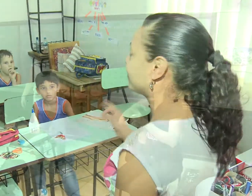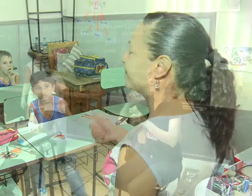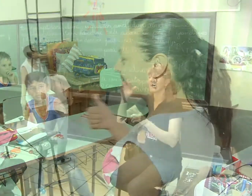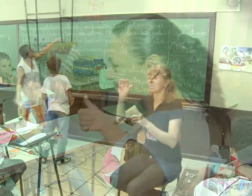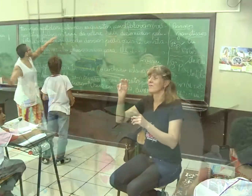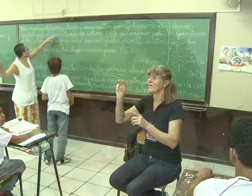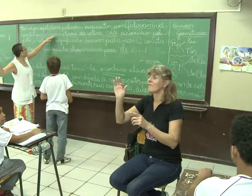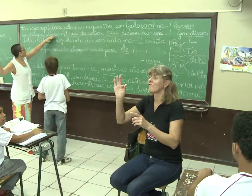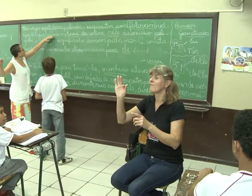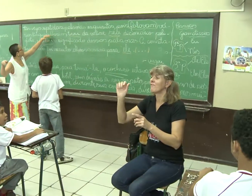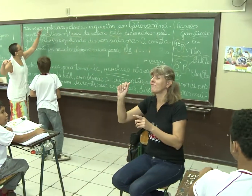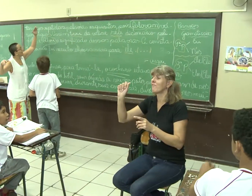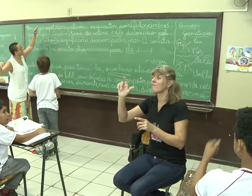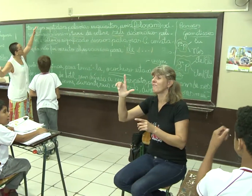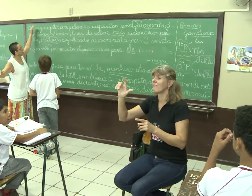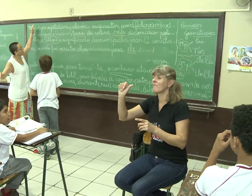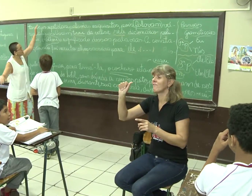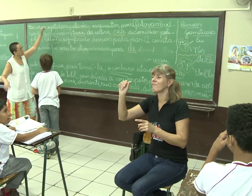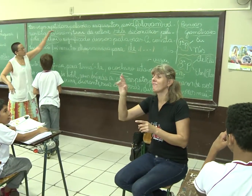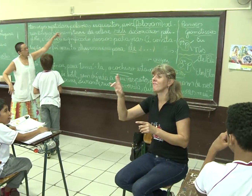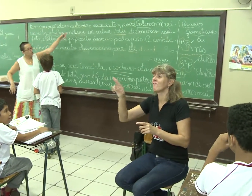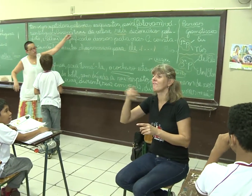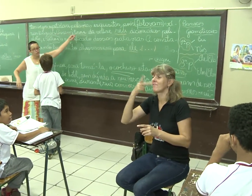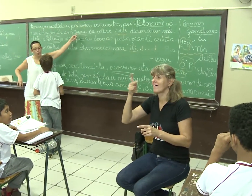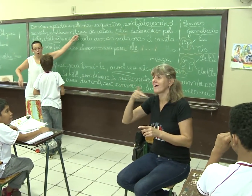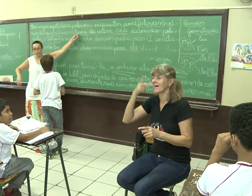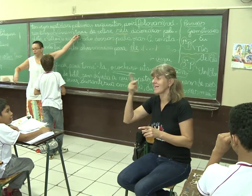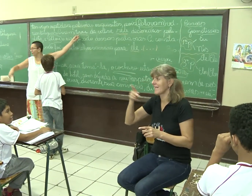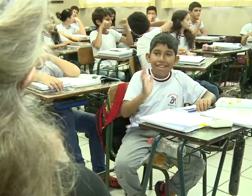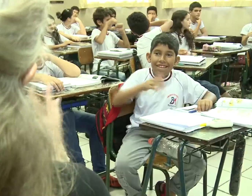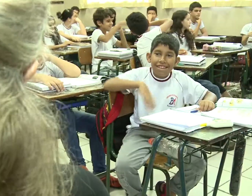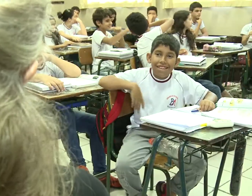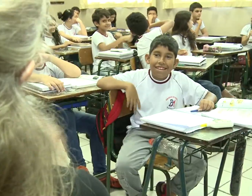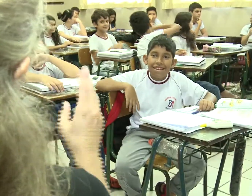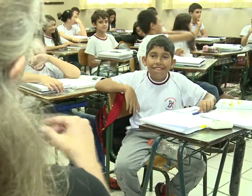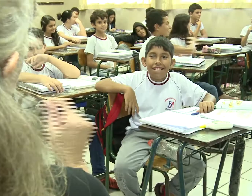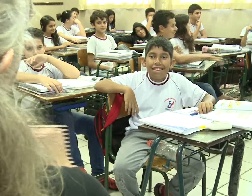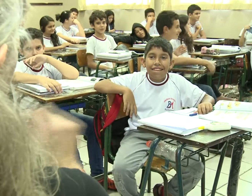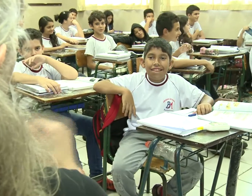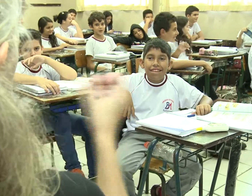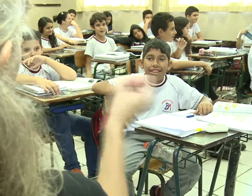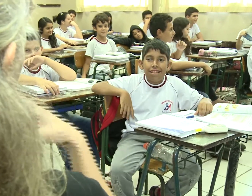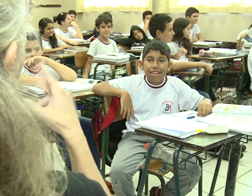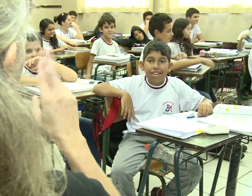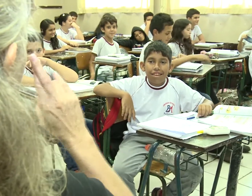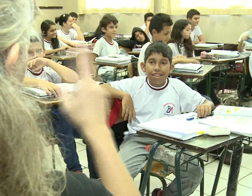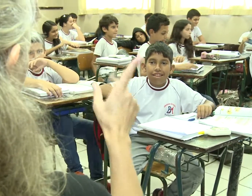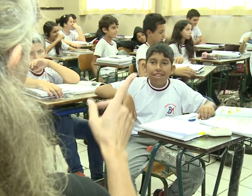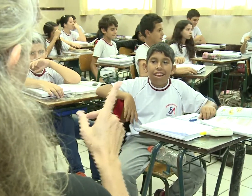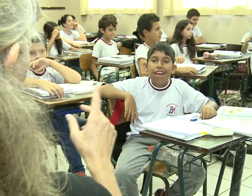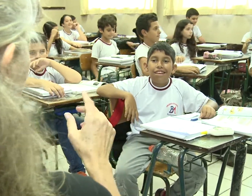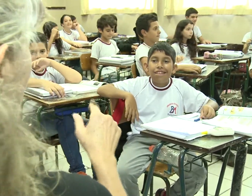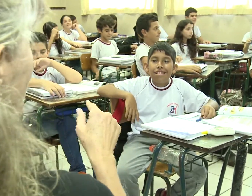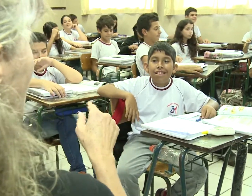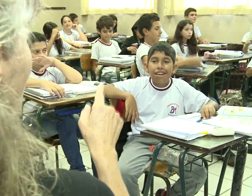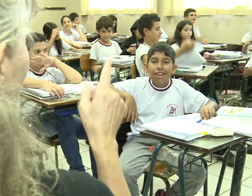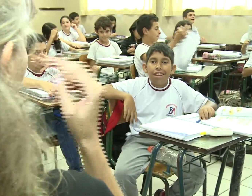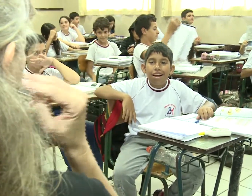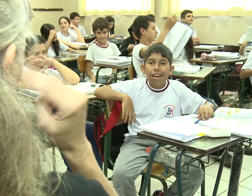inclusão é um caminho a ser percorrido e nessa trajetória vários agentes são transformadores. Um deles é